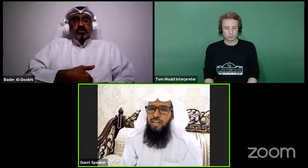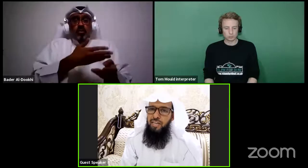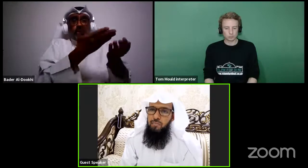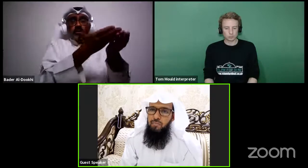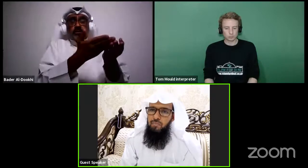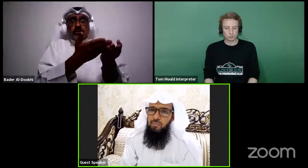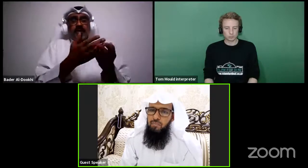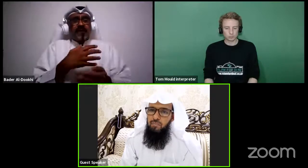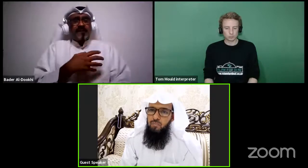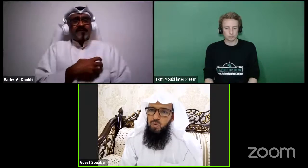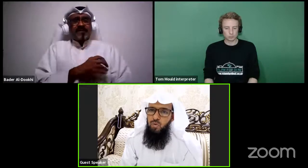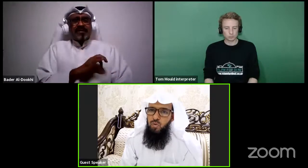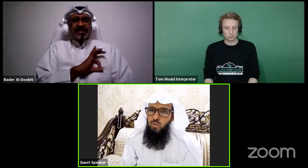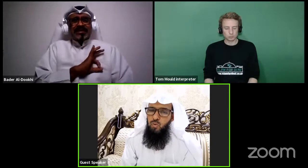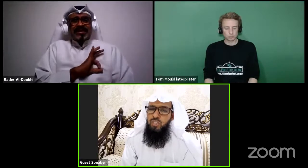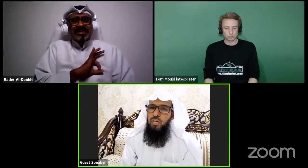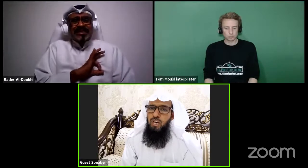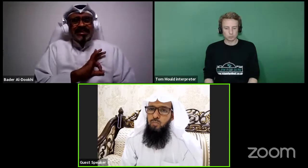عليهم